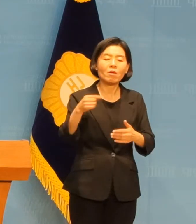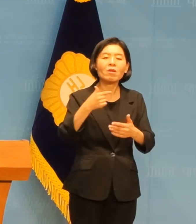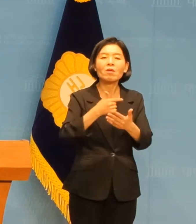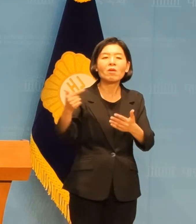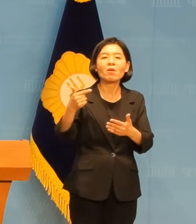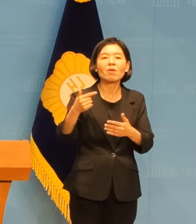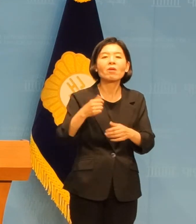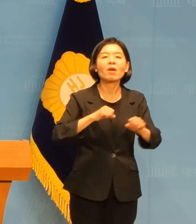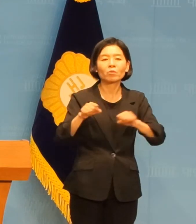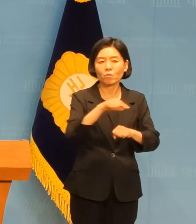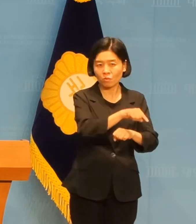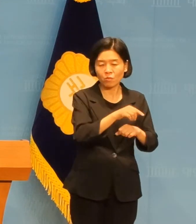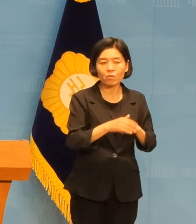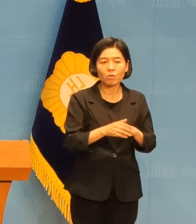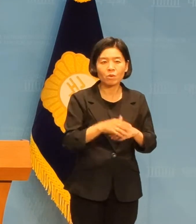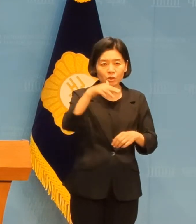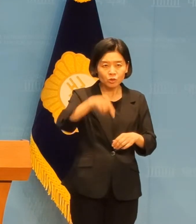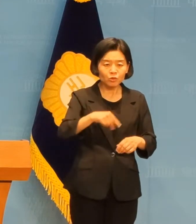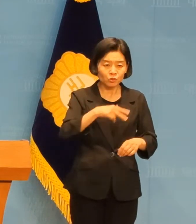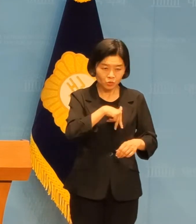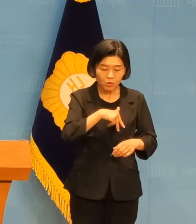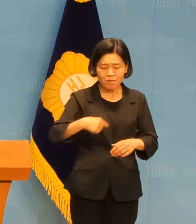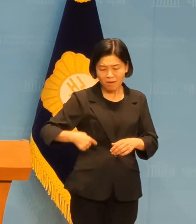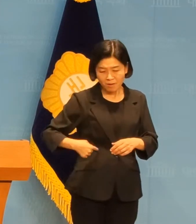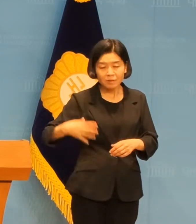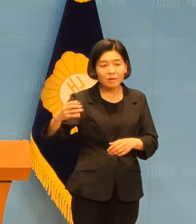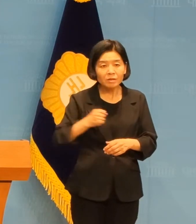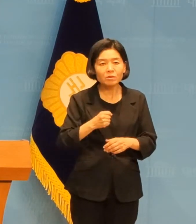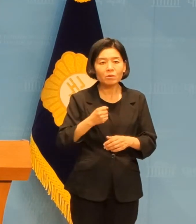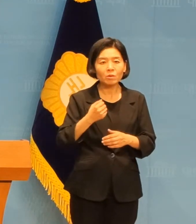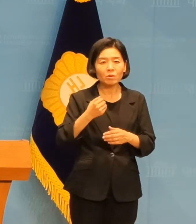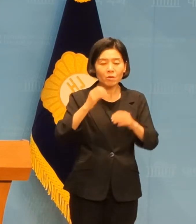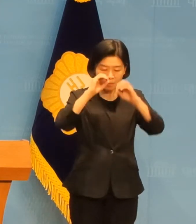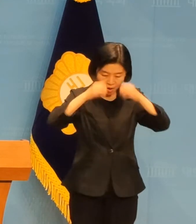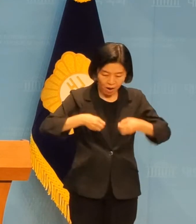주진우 의원은 최소한의 양심을 가지고 되돌아보길 바랍니다.